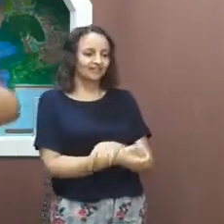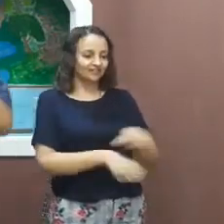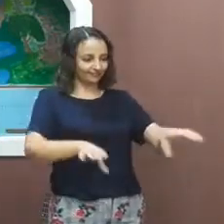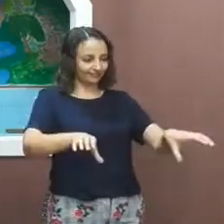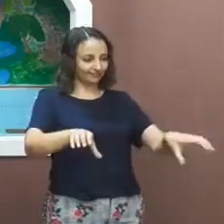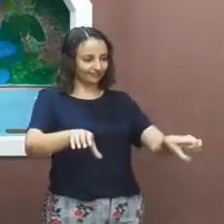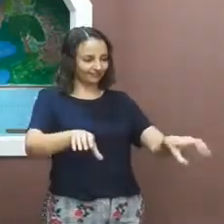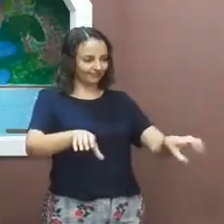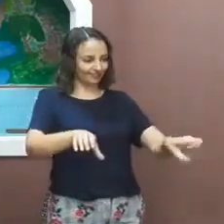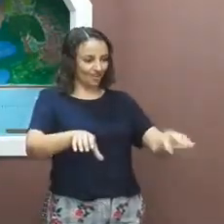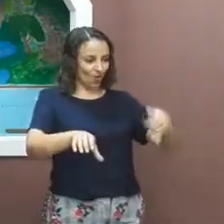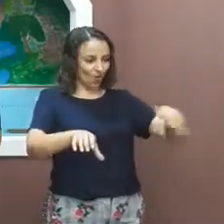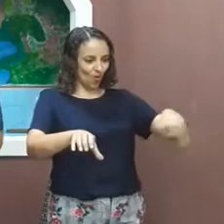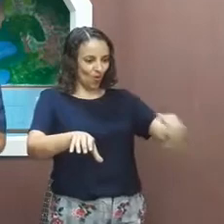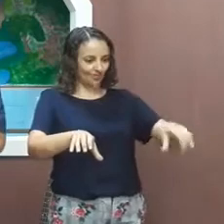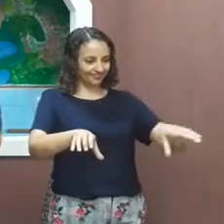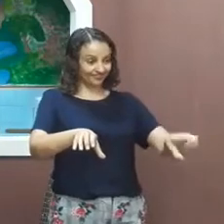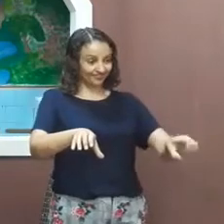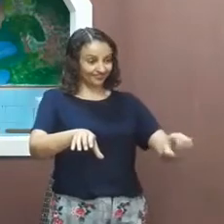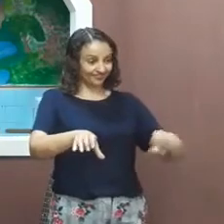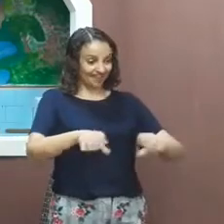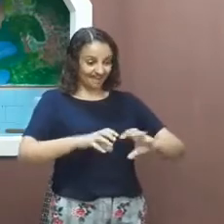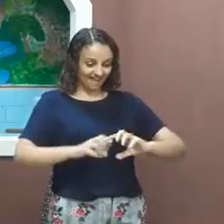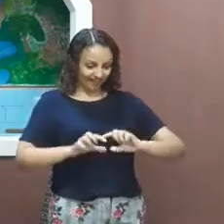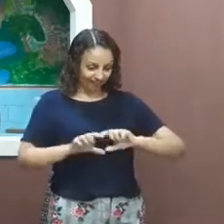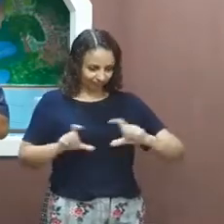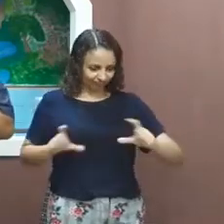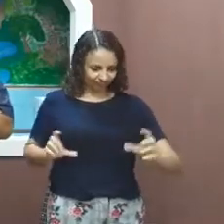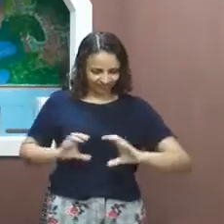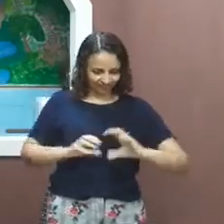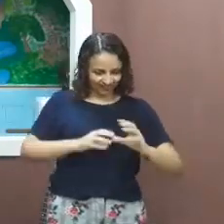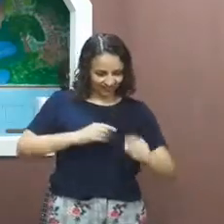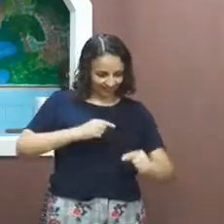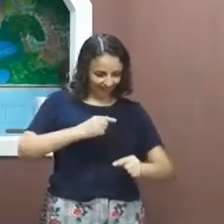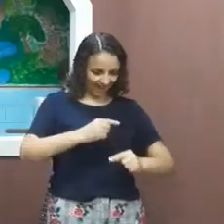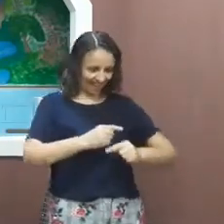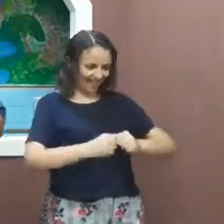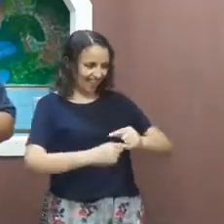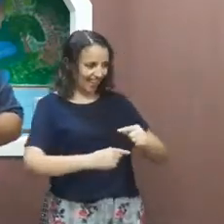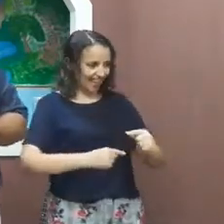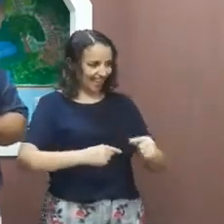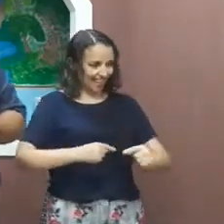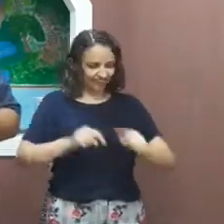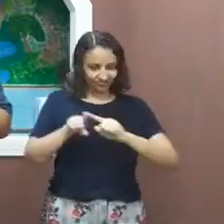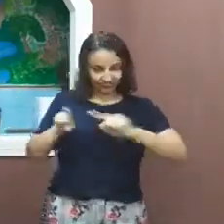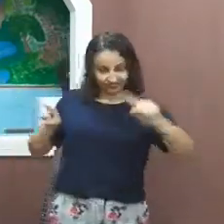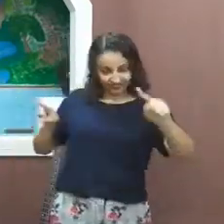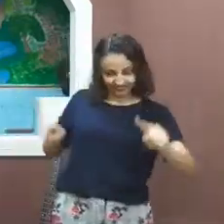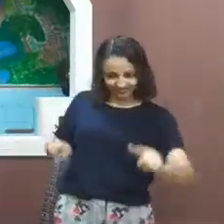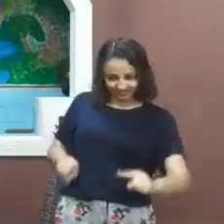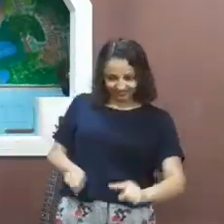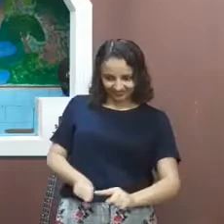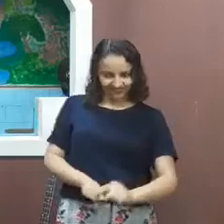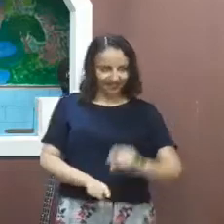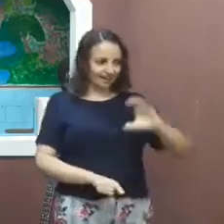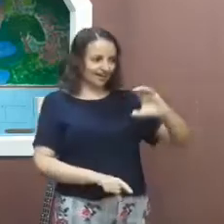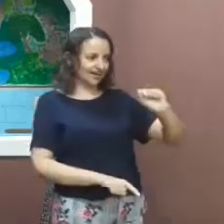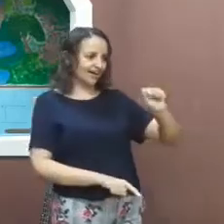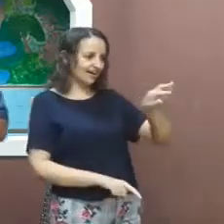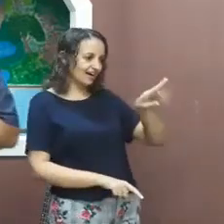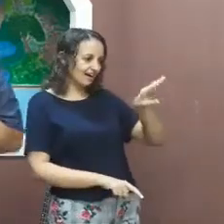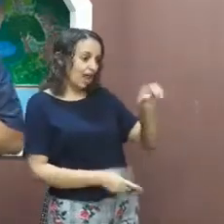freio a óleo, não é? Não, negócio de quadro de carbono.